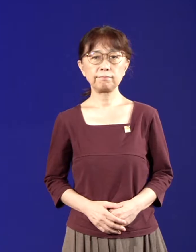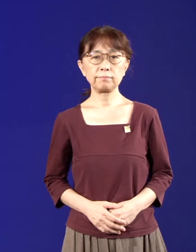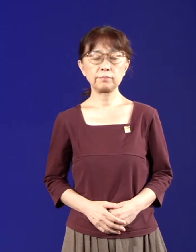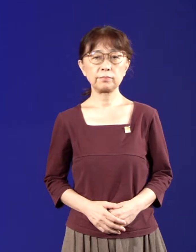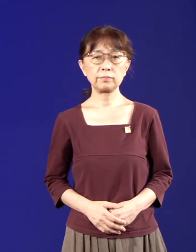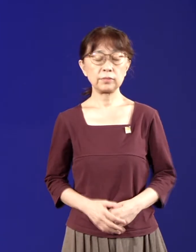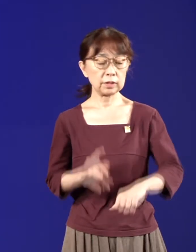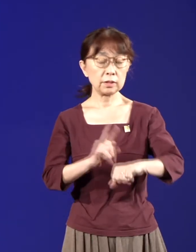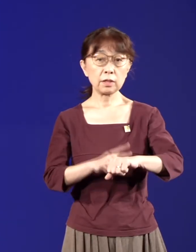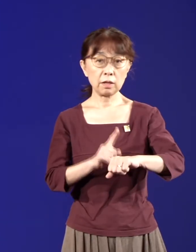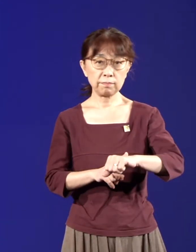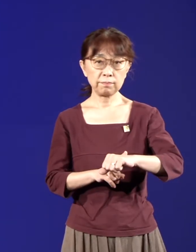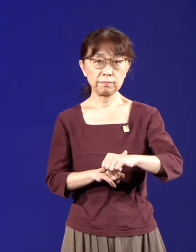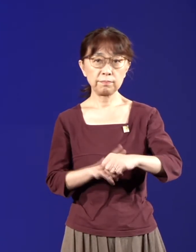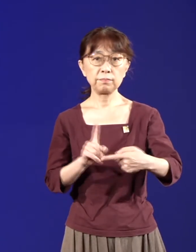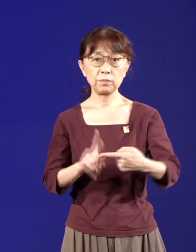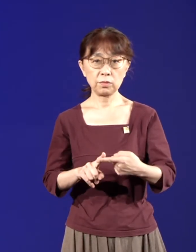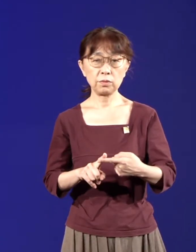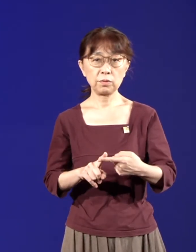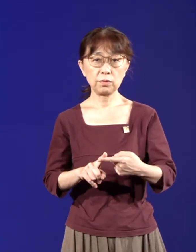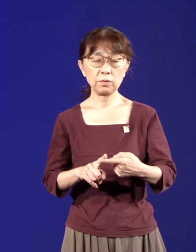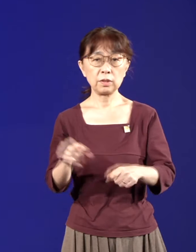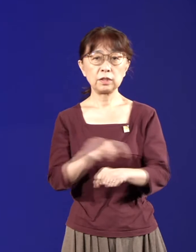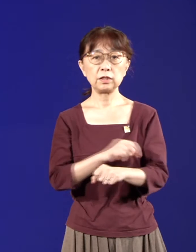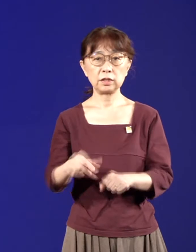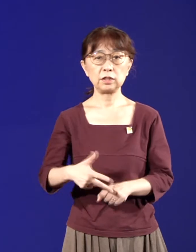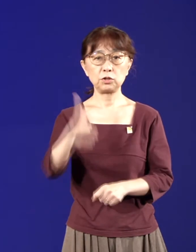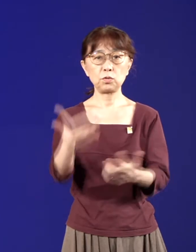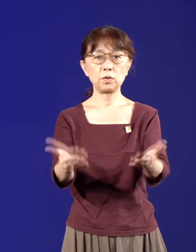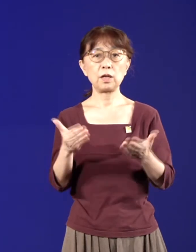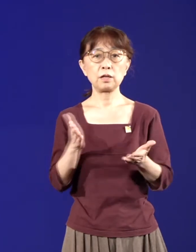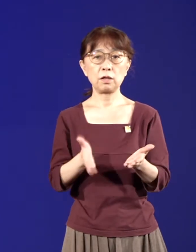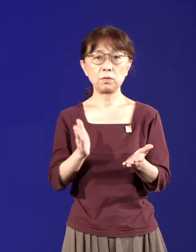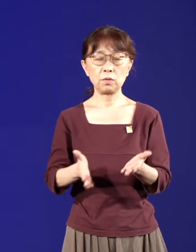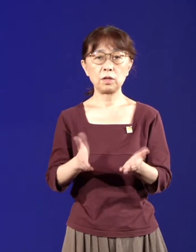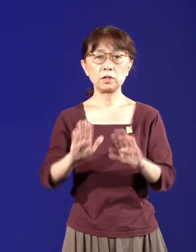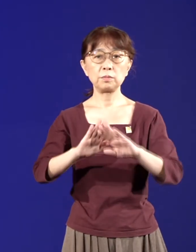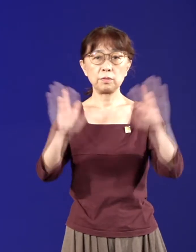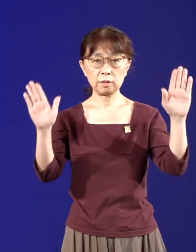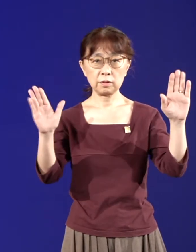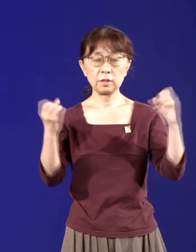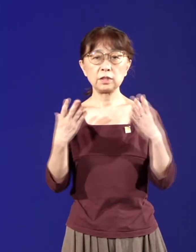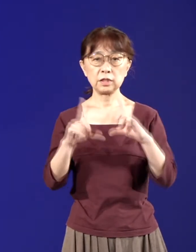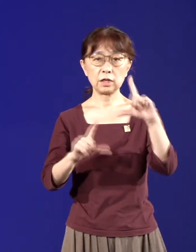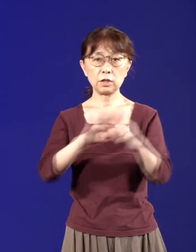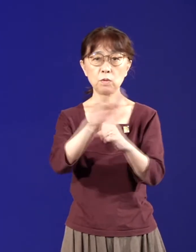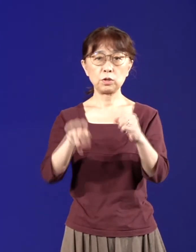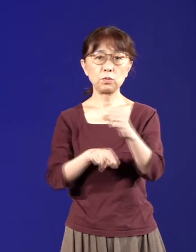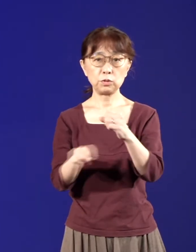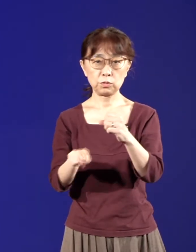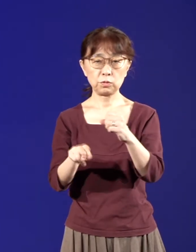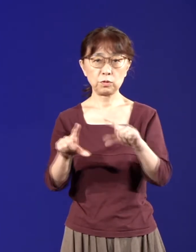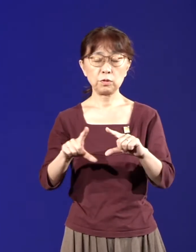い、それではお時間でございますので、臨時市長記者会見を始めさせていただきます。最初に新型コロナウイルス感染症につきま